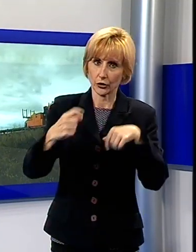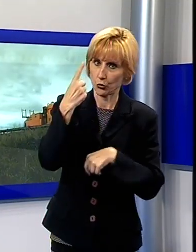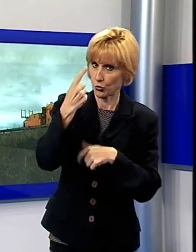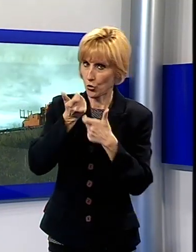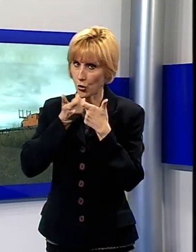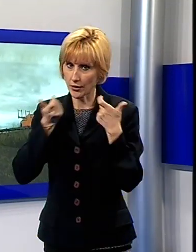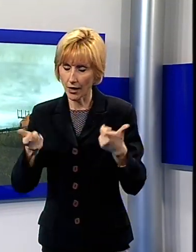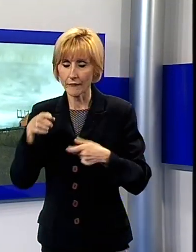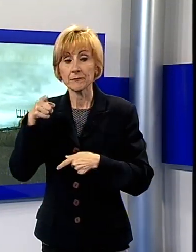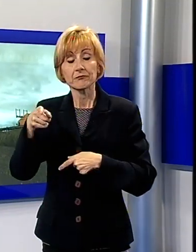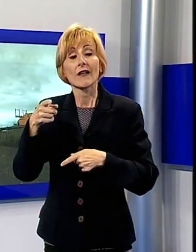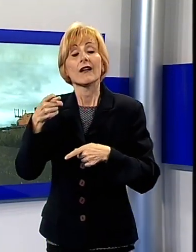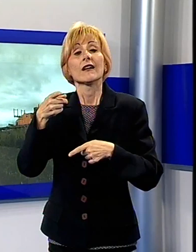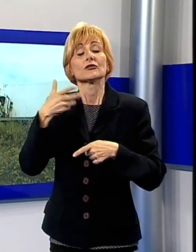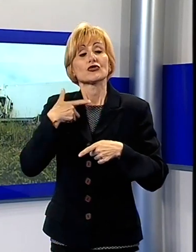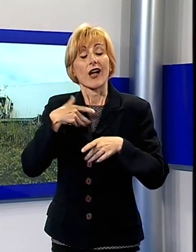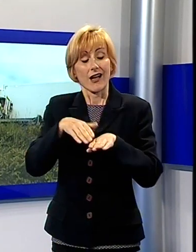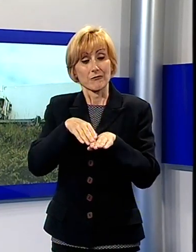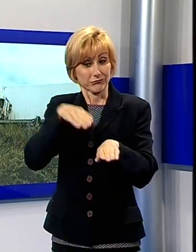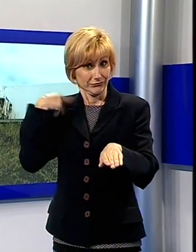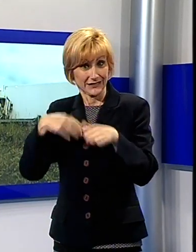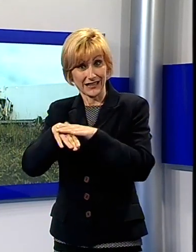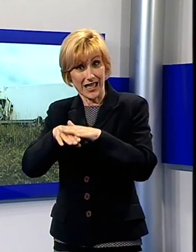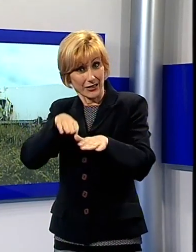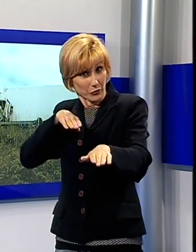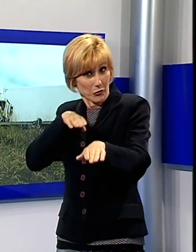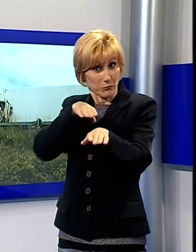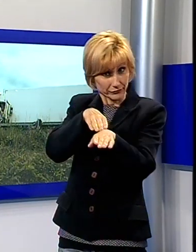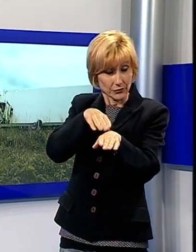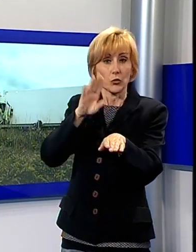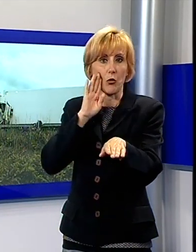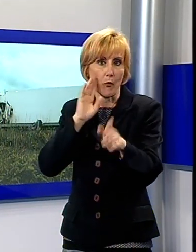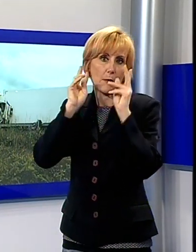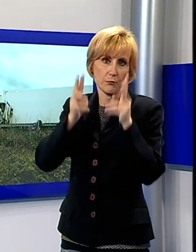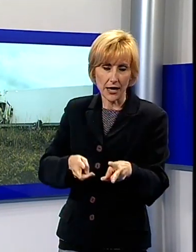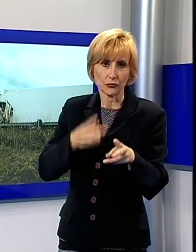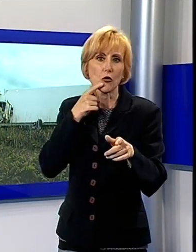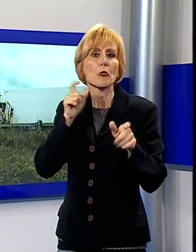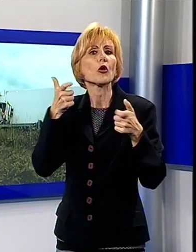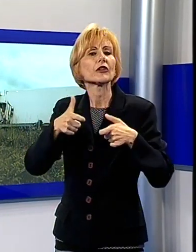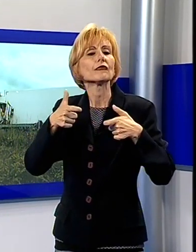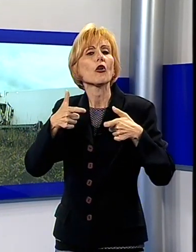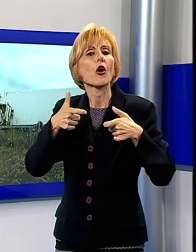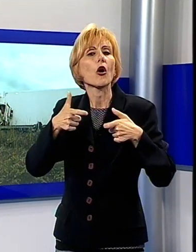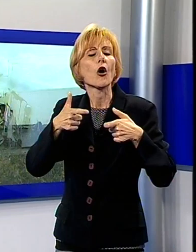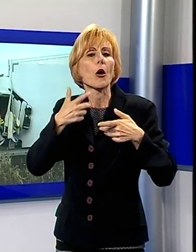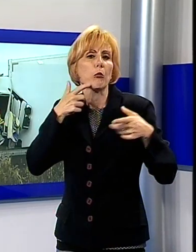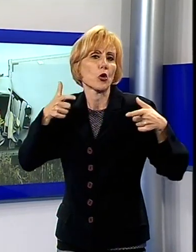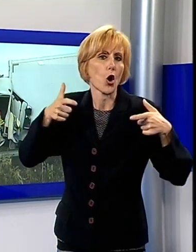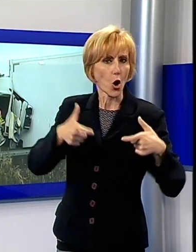è stato l'autista del mezzo che ha tamponato. L'uomo è rimasto incastrato nella cabina di guida tra le lamiere. È stato necessario il delicato